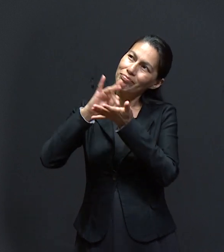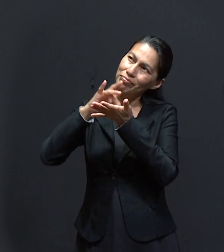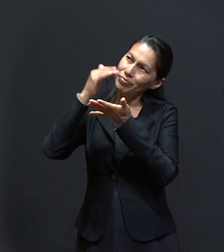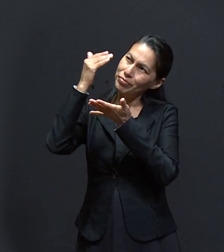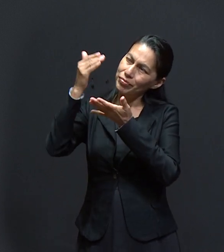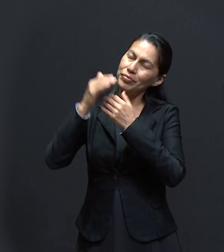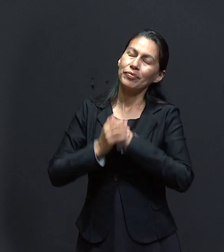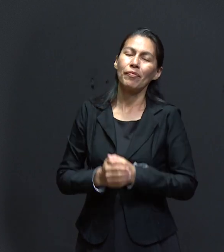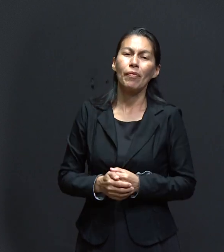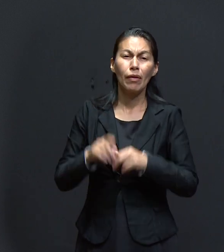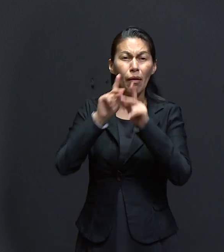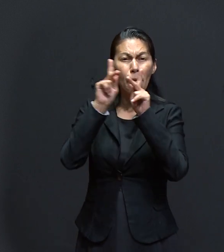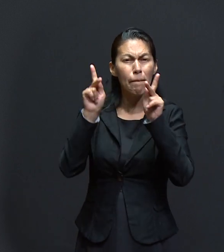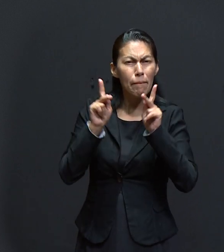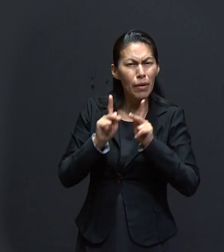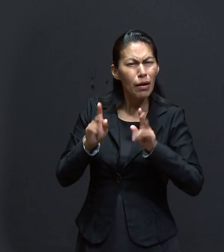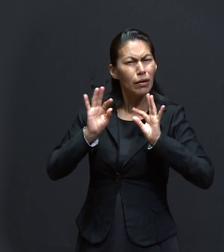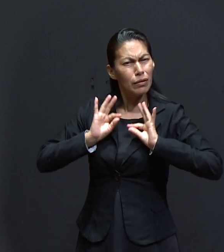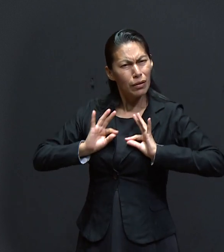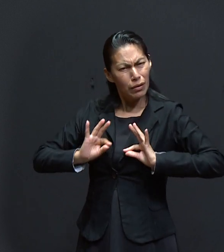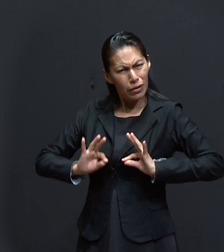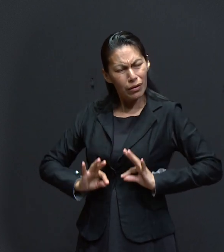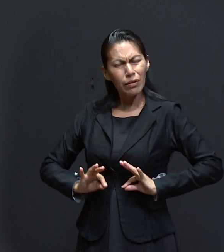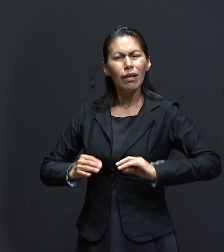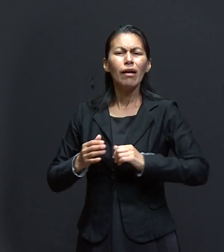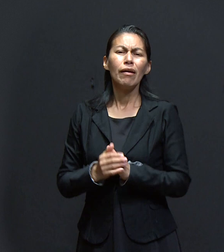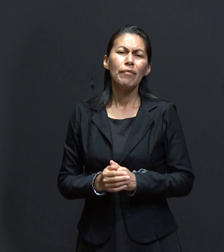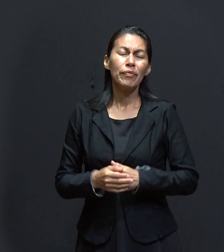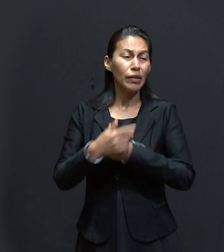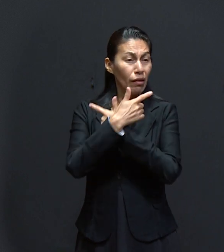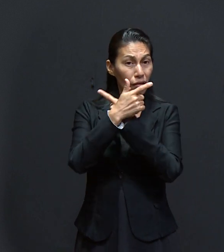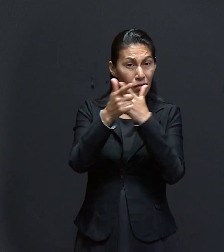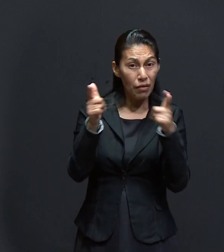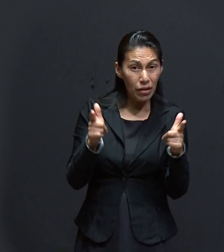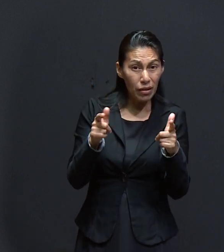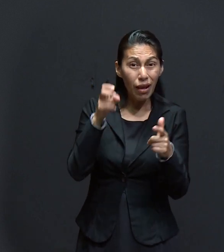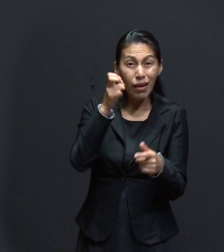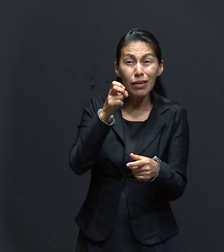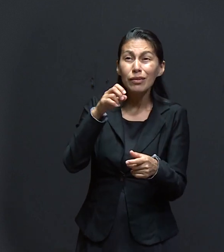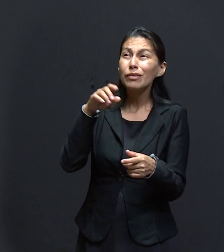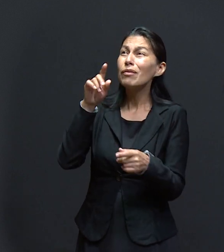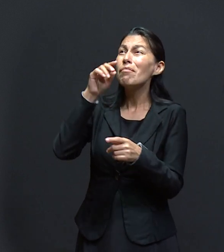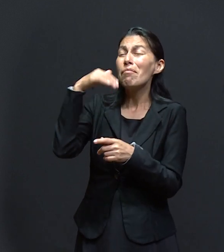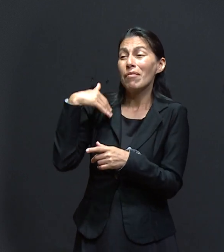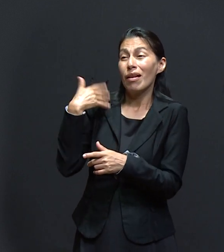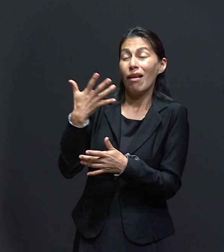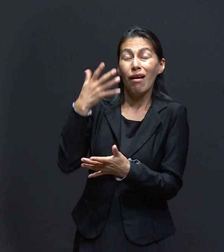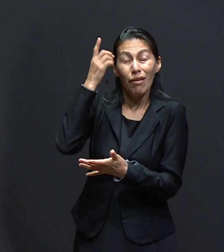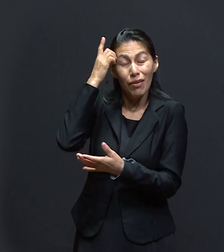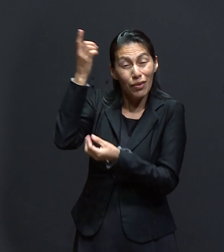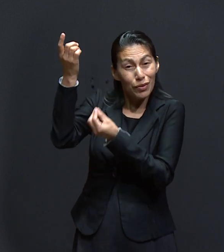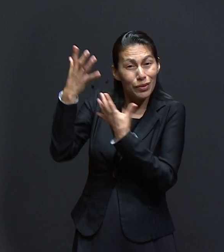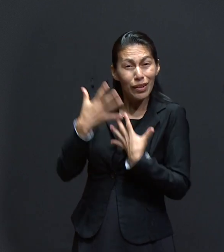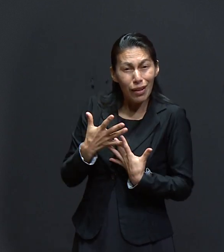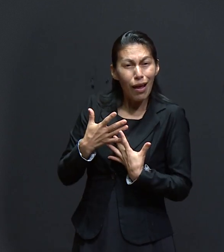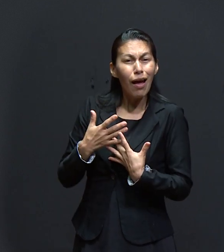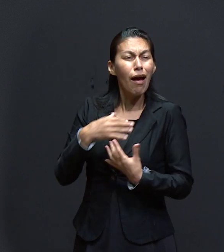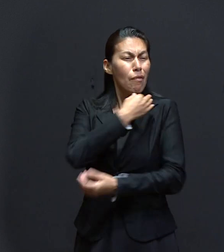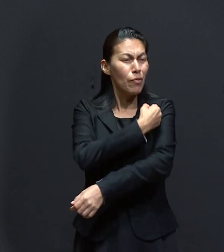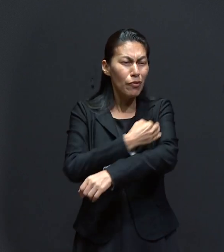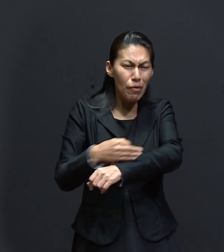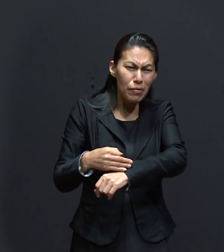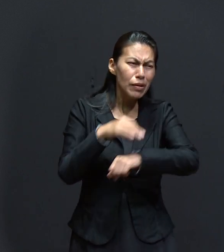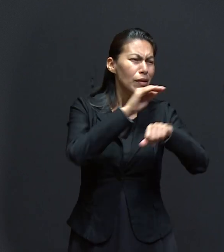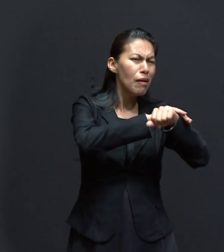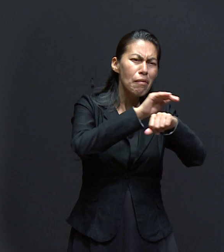dios y hay que agradecer por eso tener paz tener y libertad por